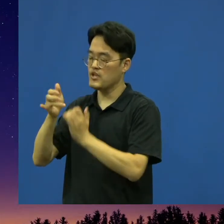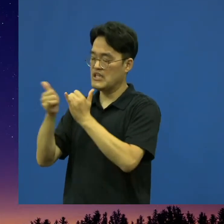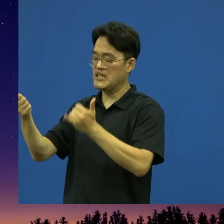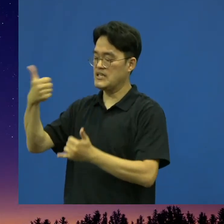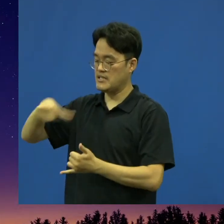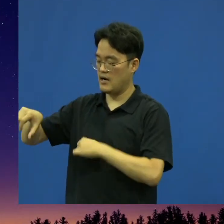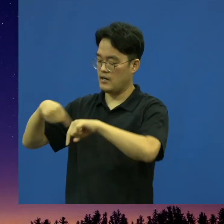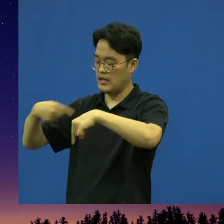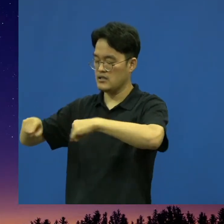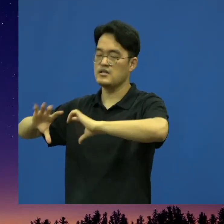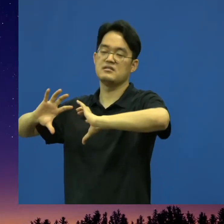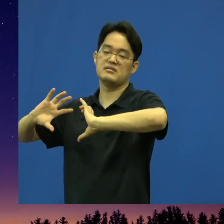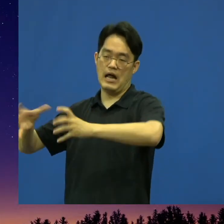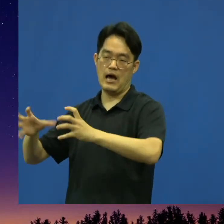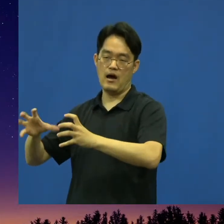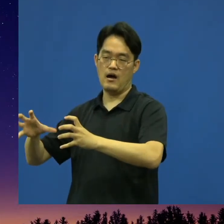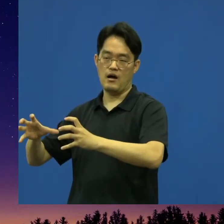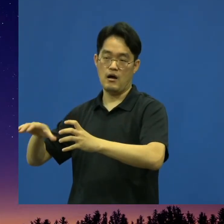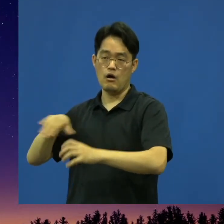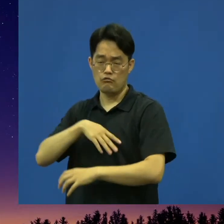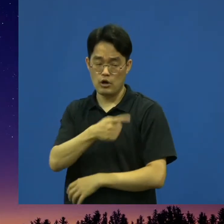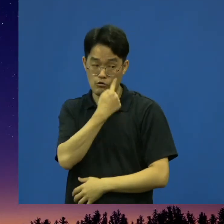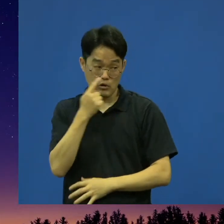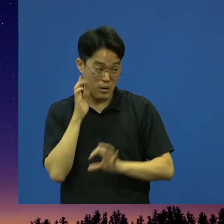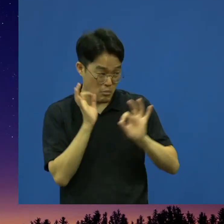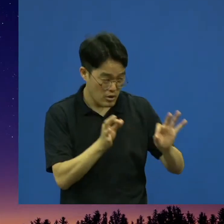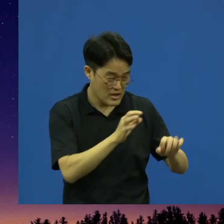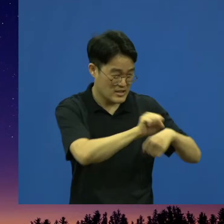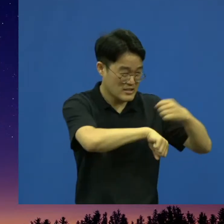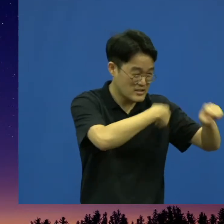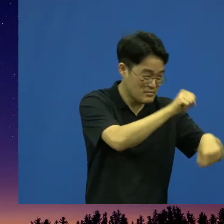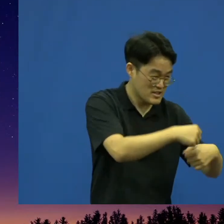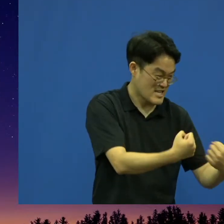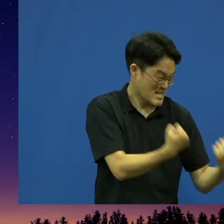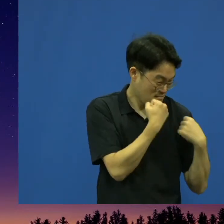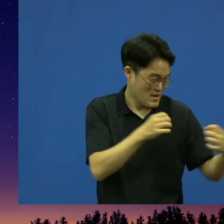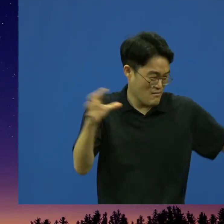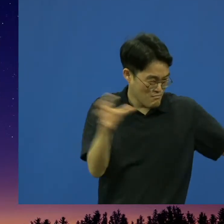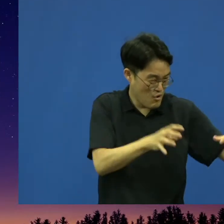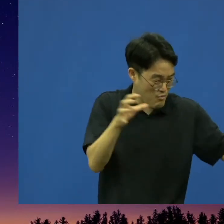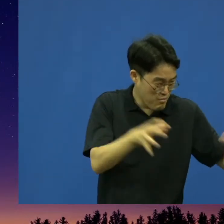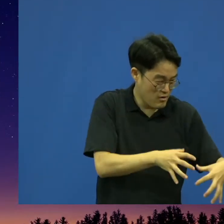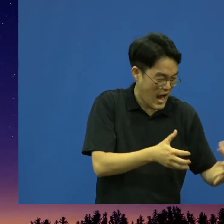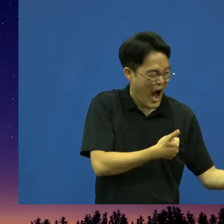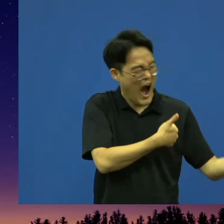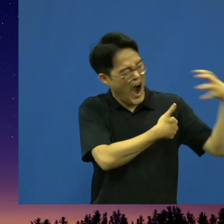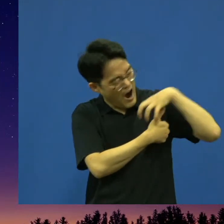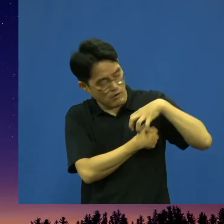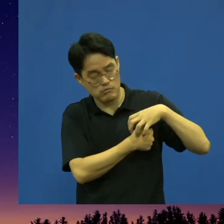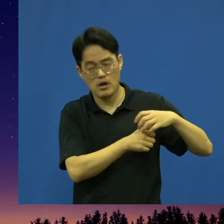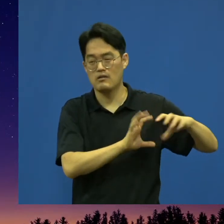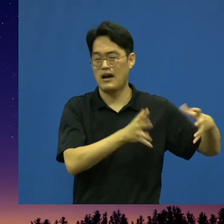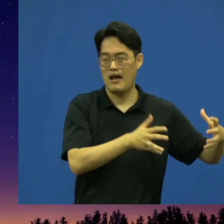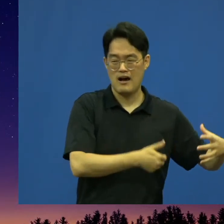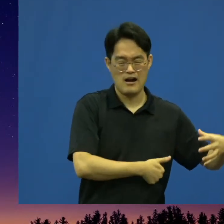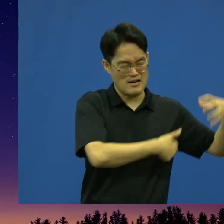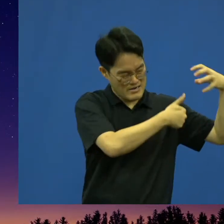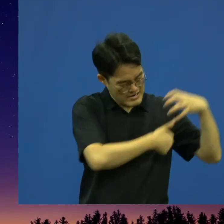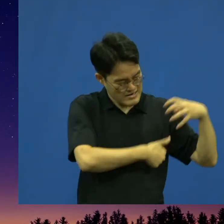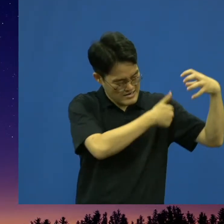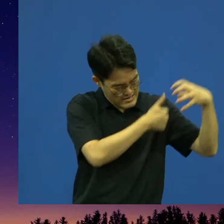나라들은 전부 이렇게 짐승들과 절대 권력을 가지고 힘을 가지고 그 힘을 가지고 강제하고